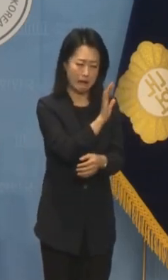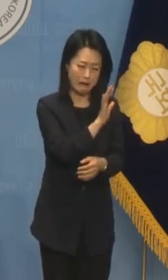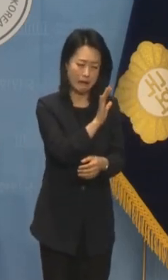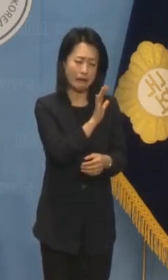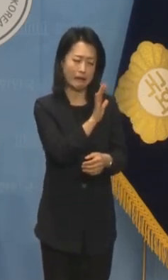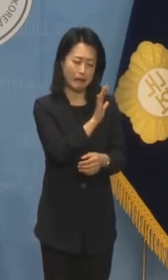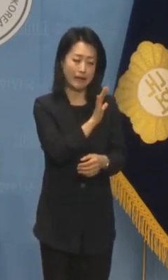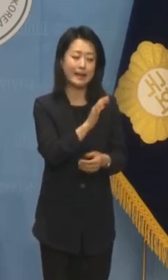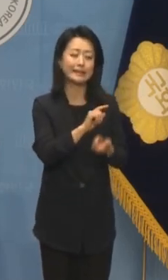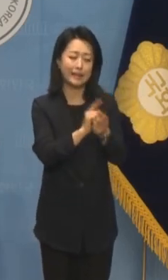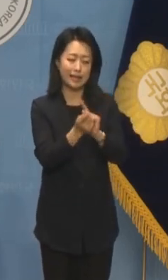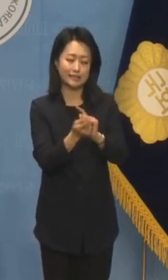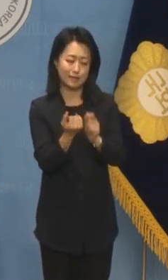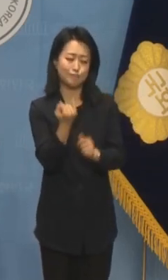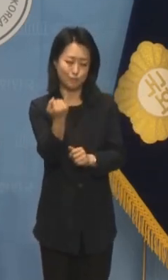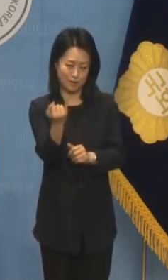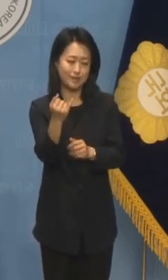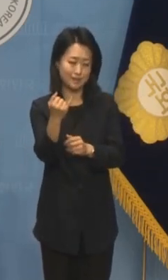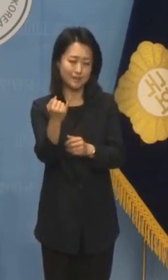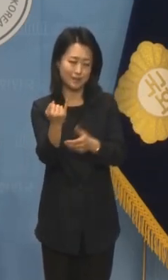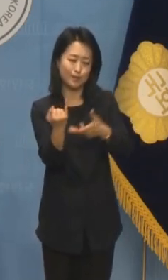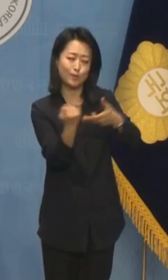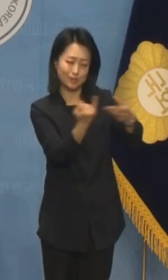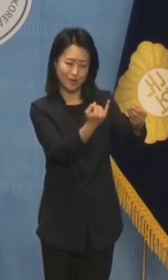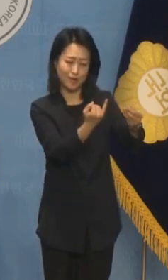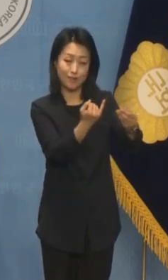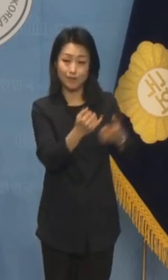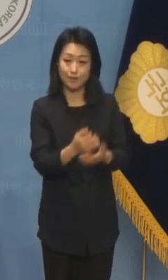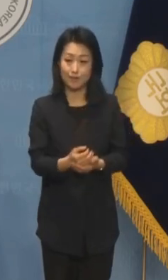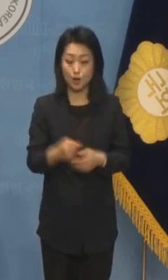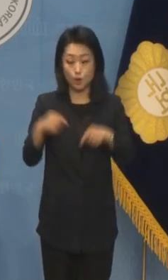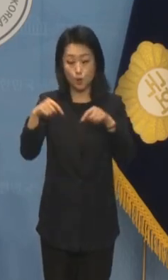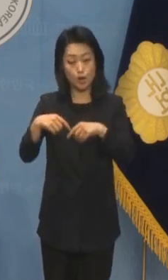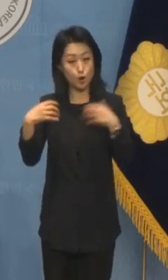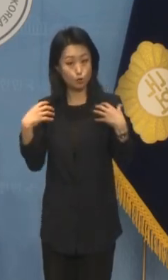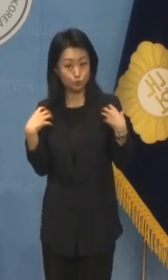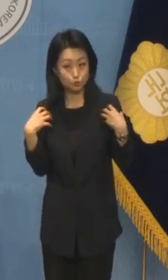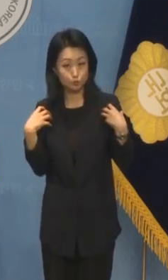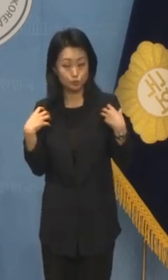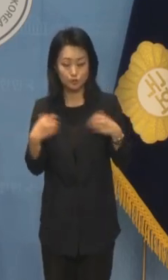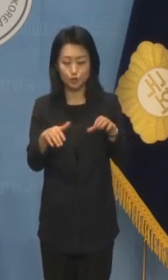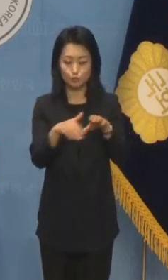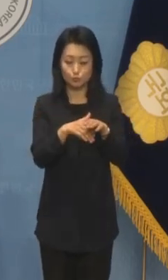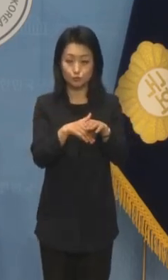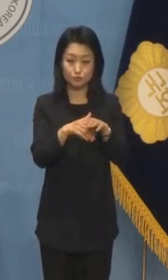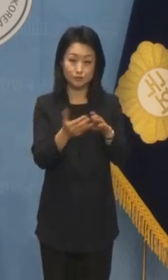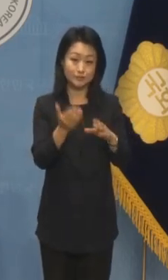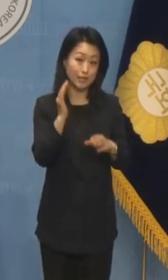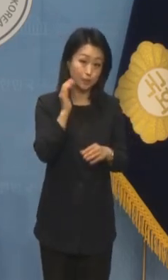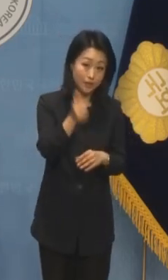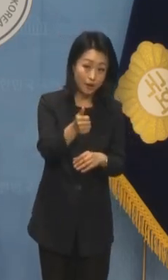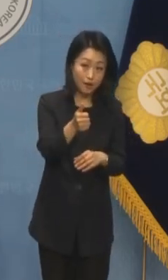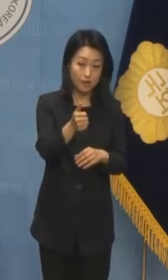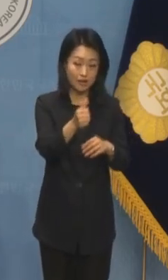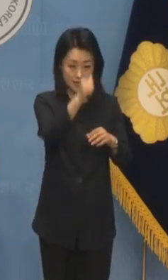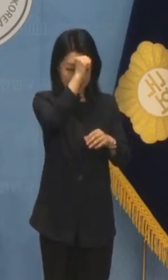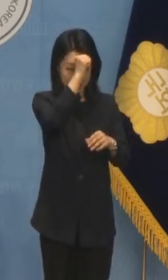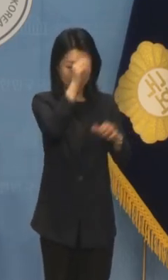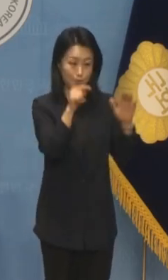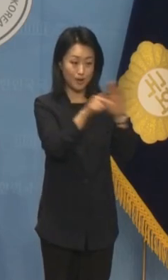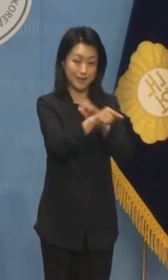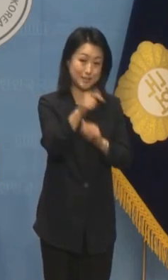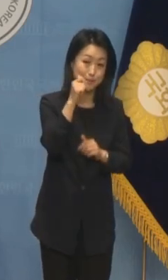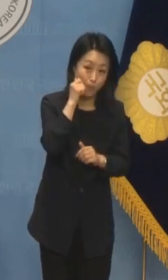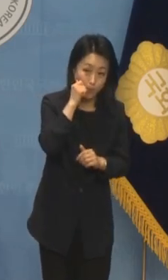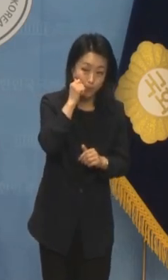대신 보내달라고 초청했다고 밝혔습니다. 그런데 외교부에 따르면 문재인 대통령의 인도 방문이 무산되자